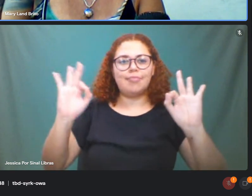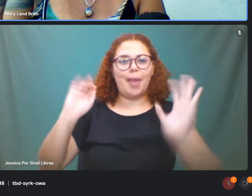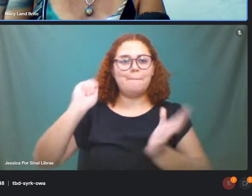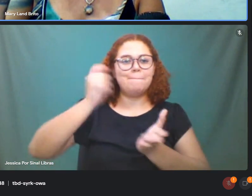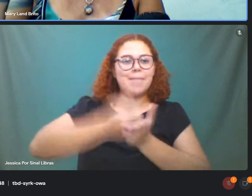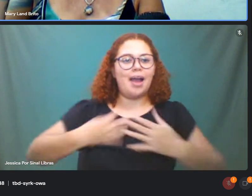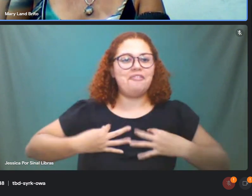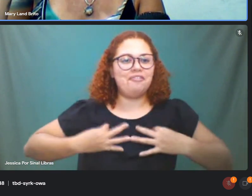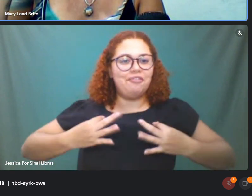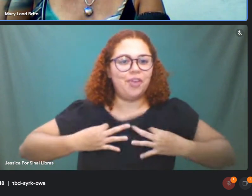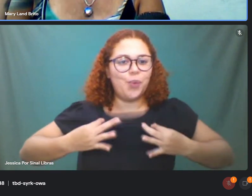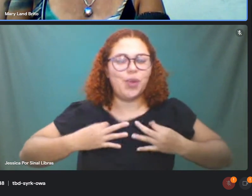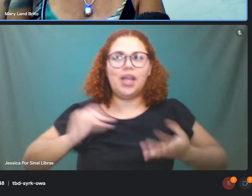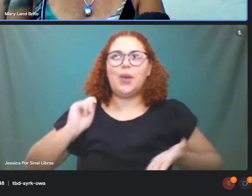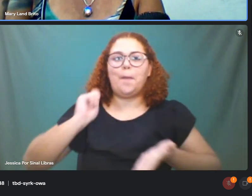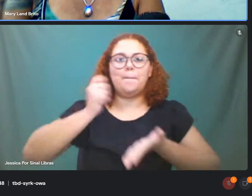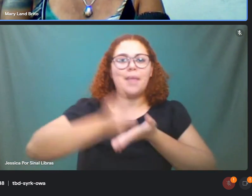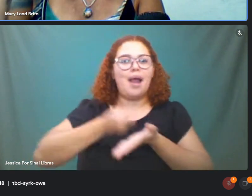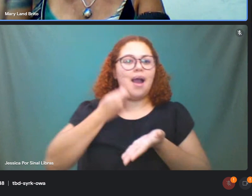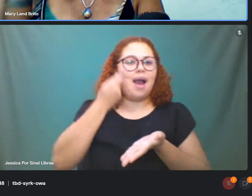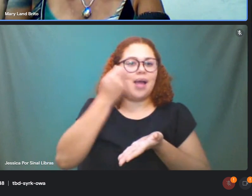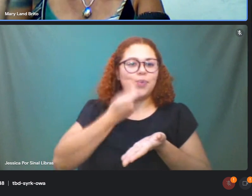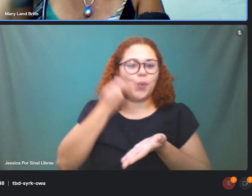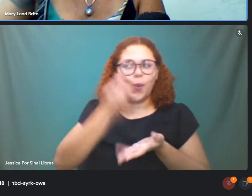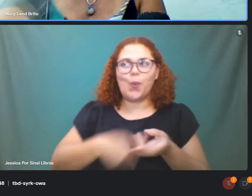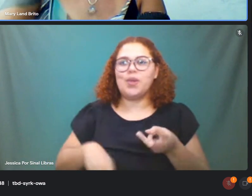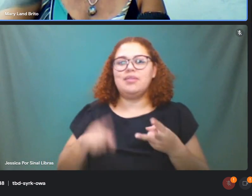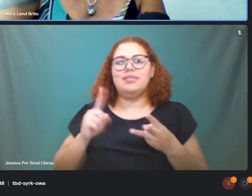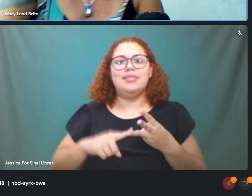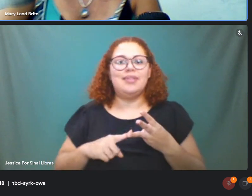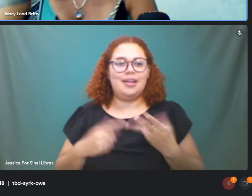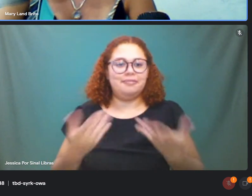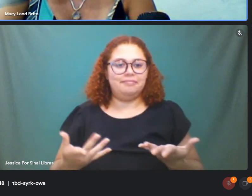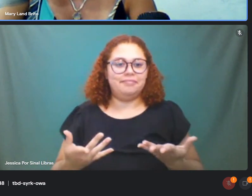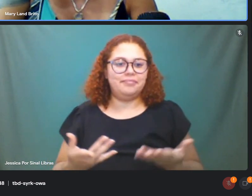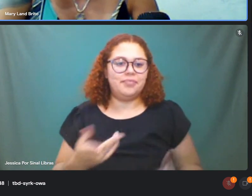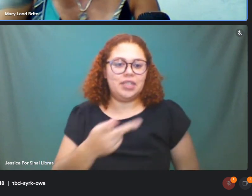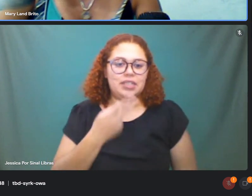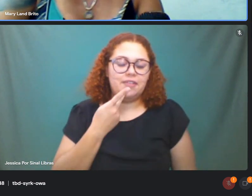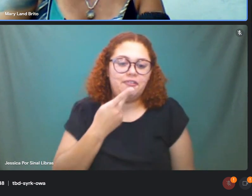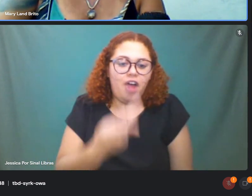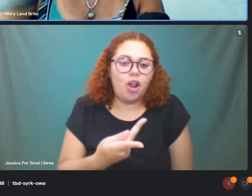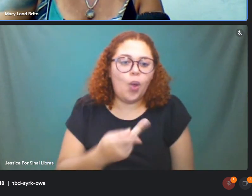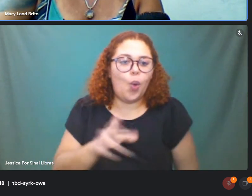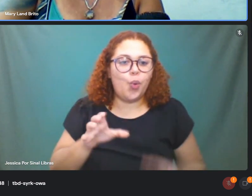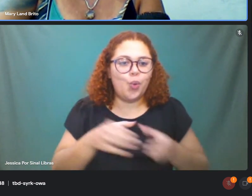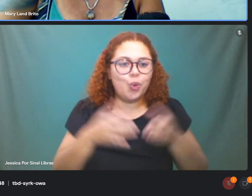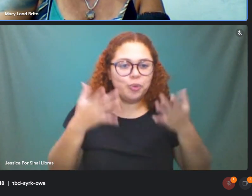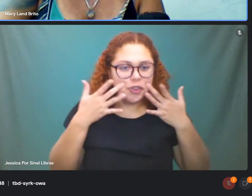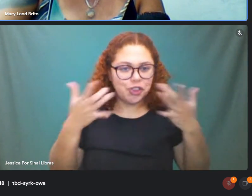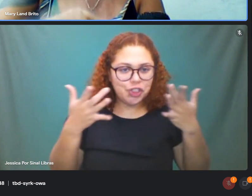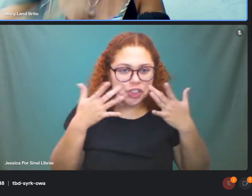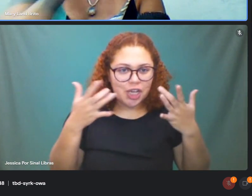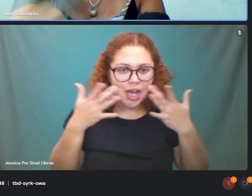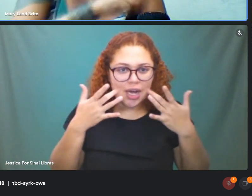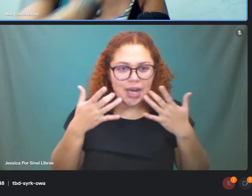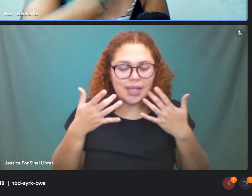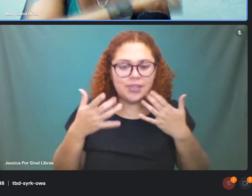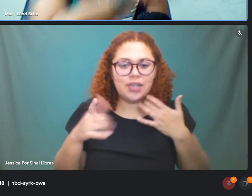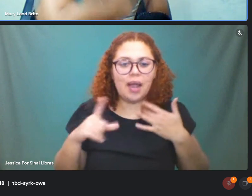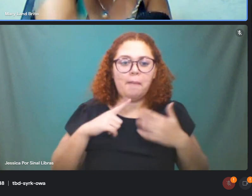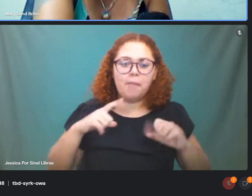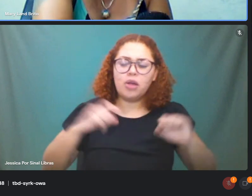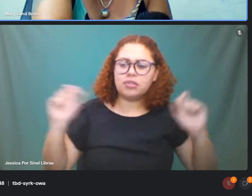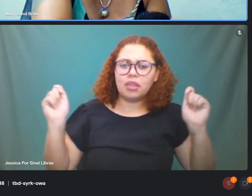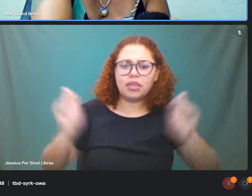atuar. Você também pode sugerir, Kate, que o grupo de teatro, fala lá, você falou do Charles, lá do Centro de Convivência, possa colocar